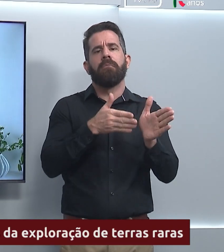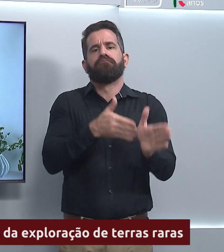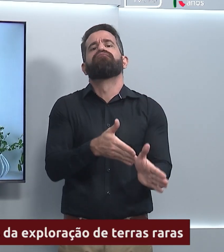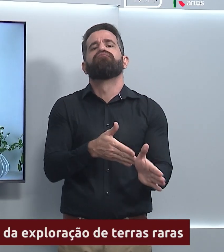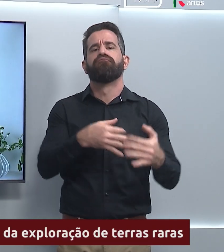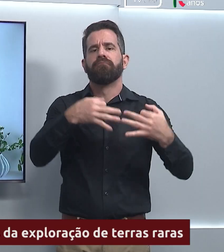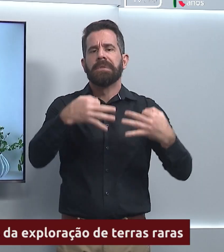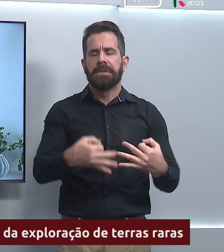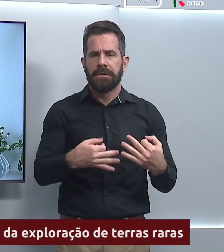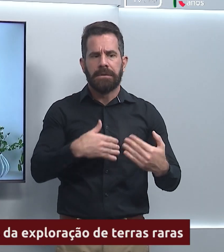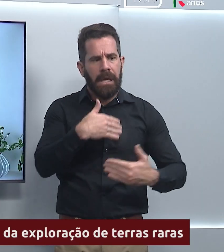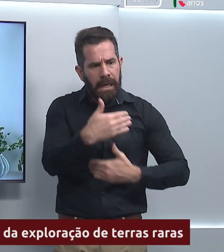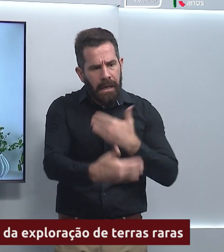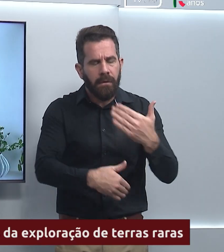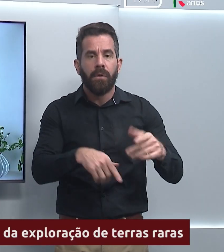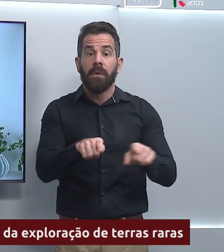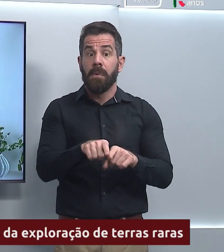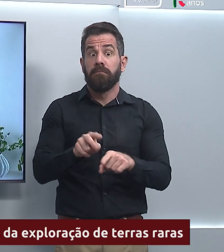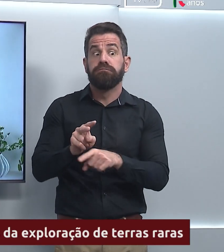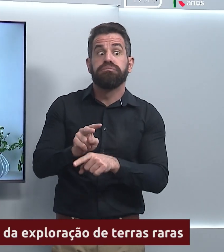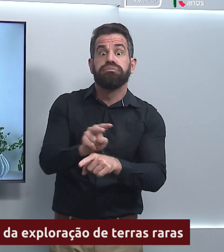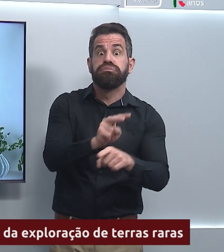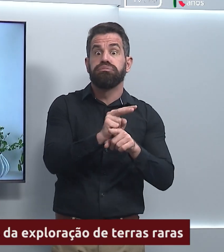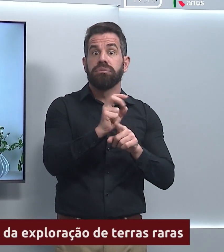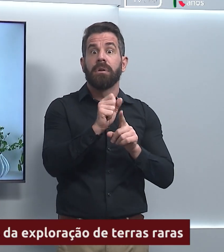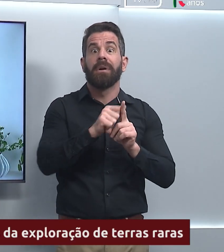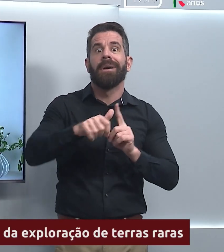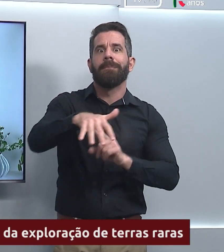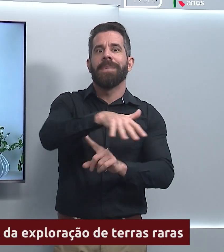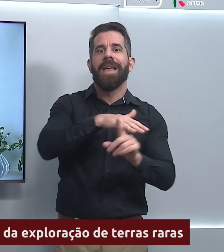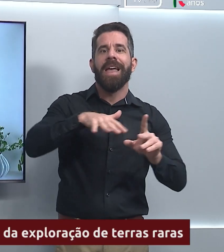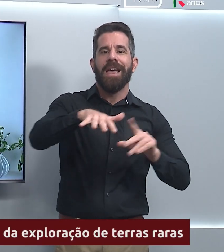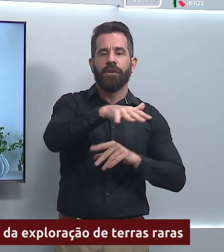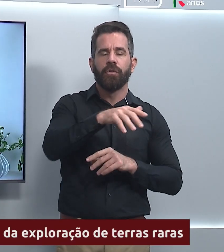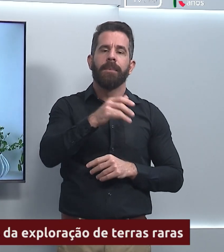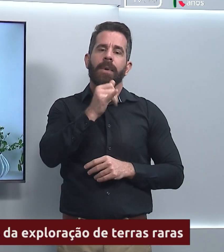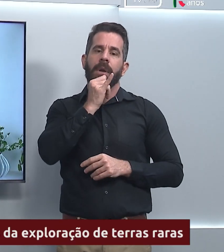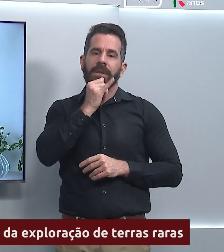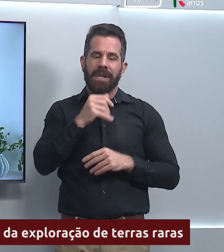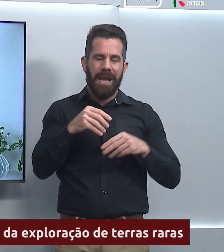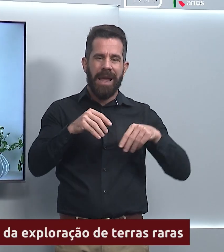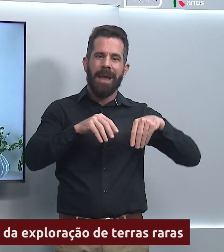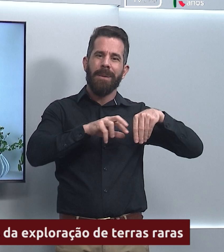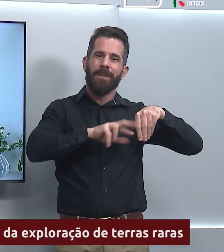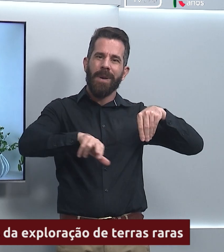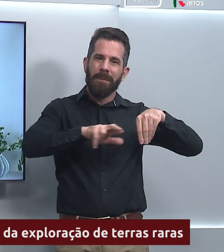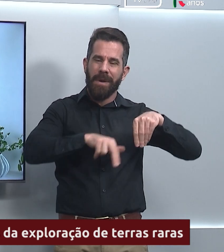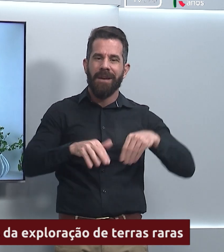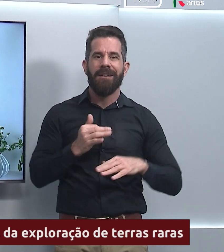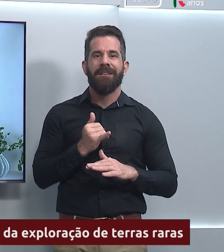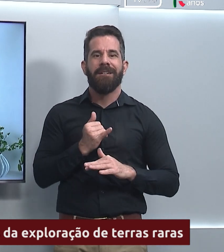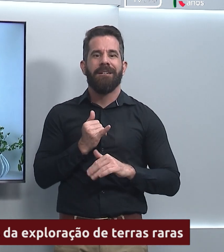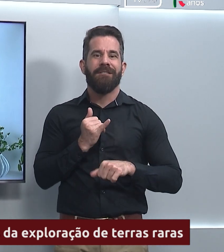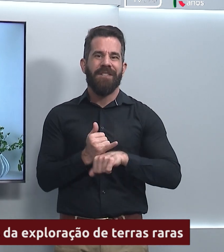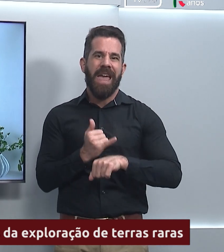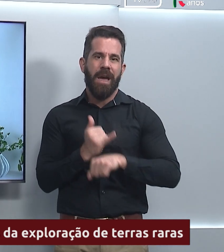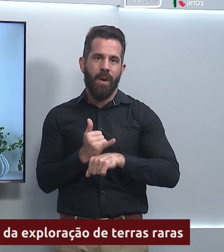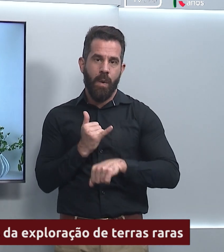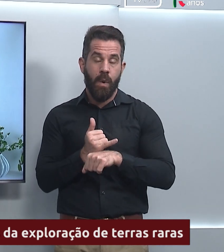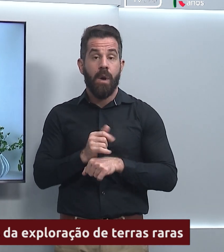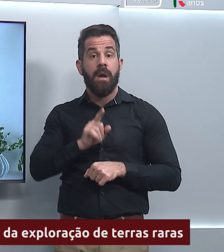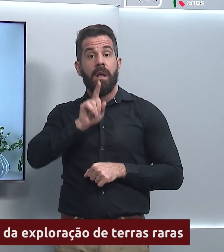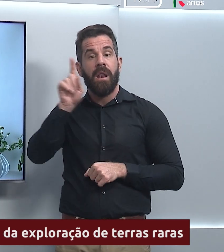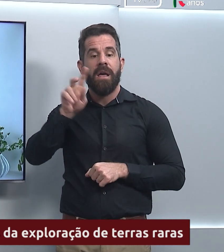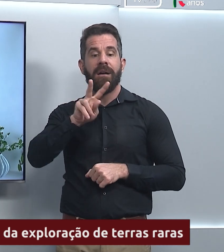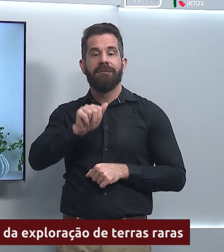de preservação do meio ambiente. Eu cito, por exemplo, o caso do minério de ferro com a Vale, no estado do Pará, que a